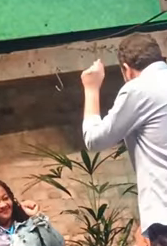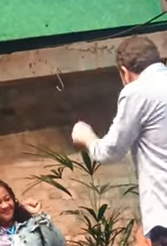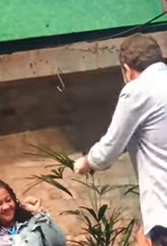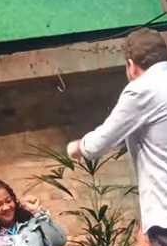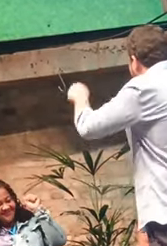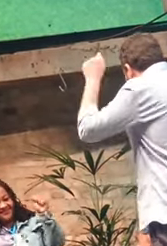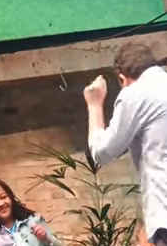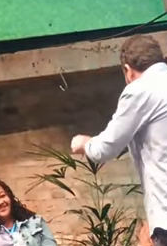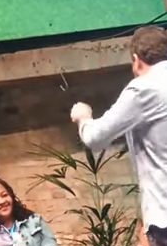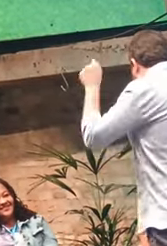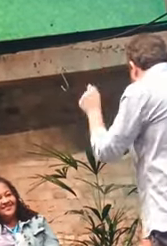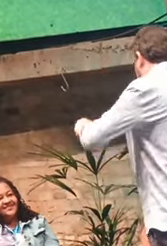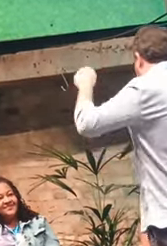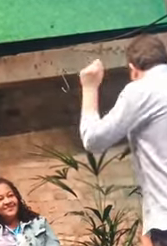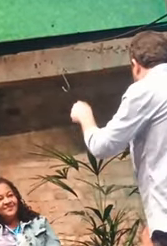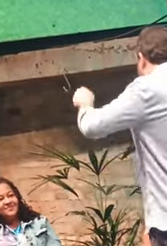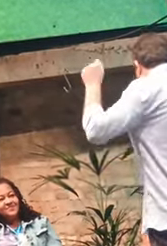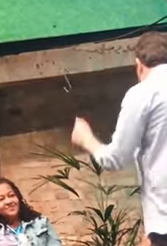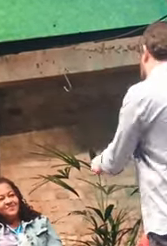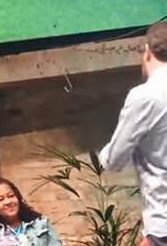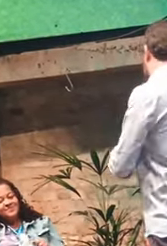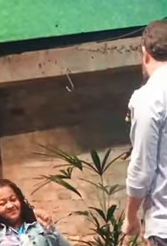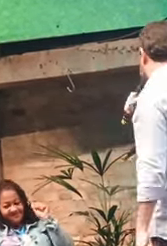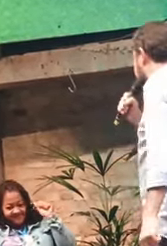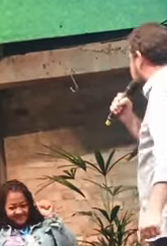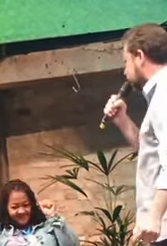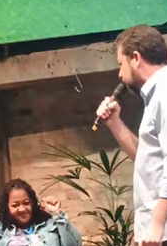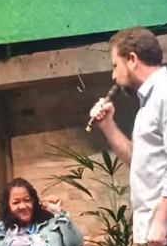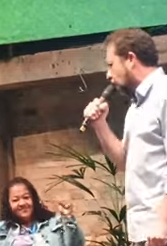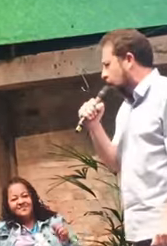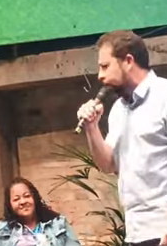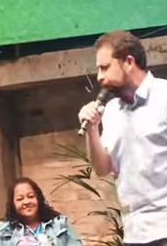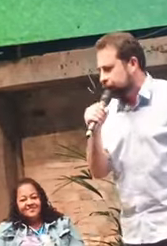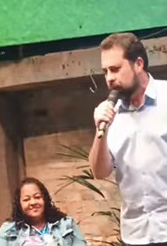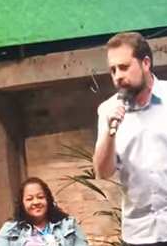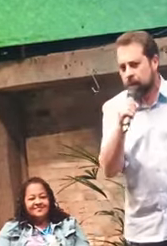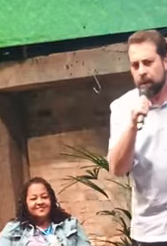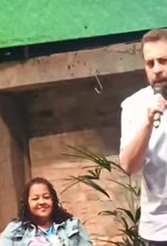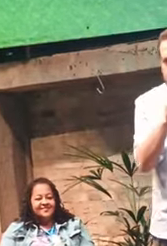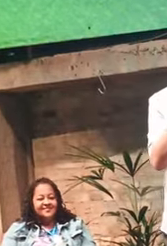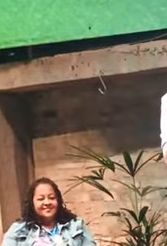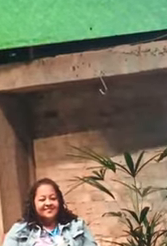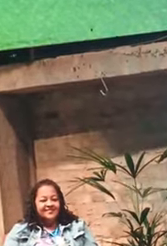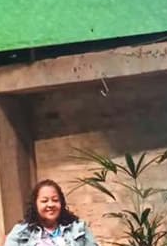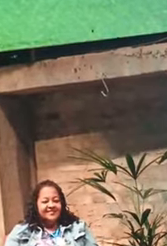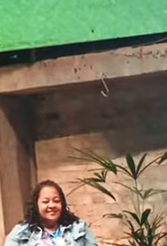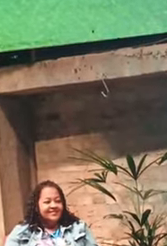e remuneradas para fazer a coleta seletiva com a população. Nós podemos fazer um